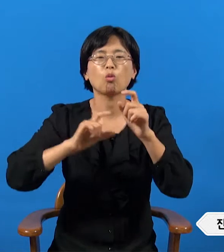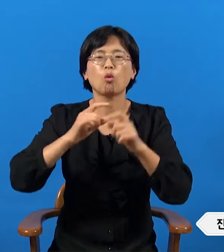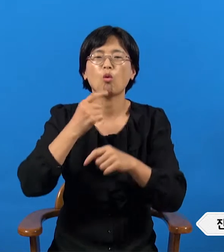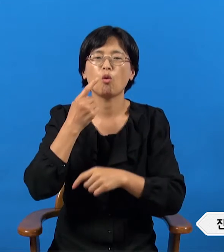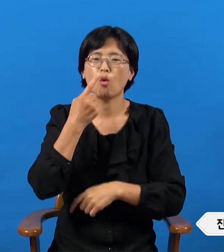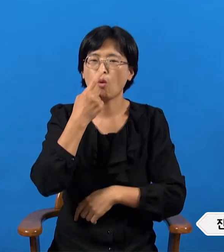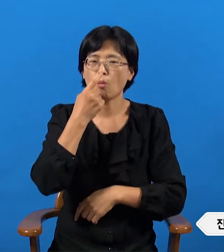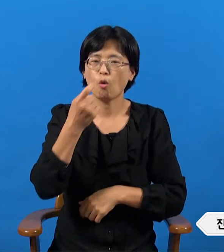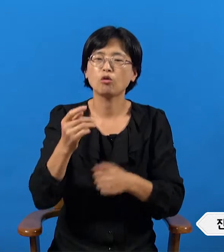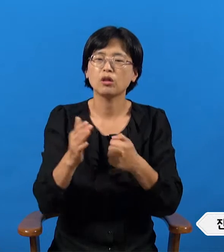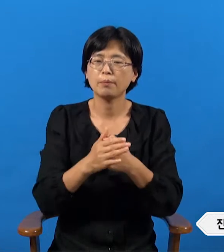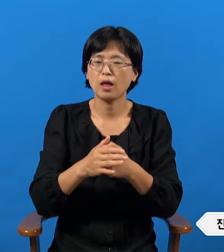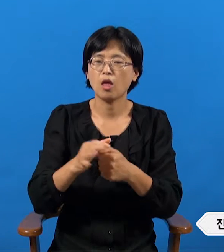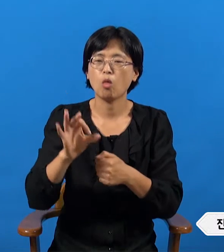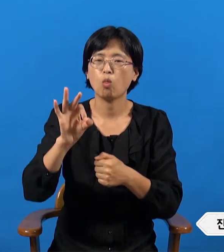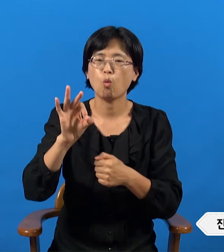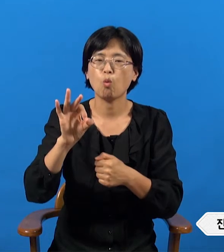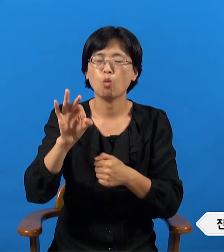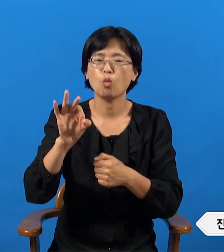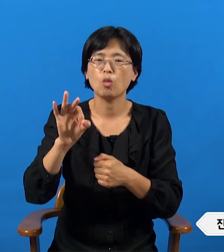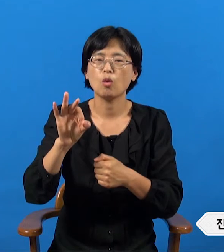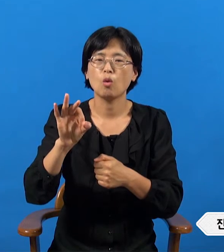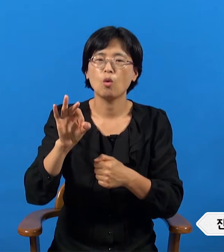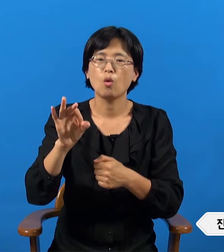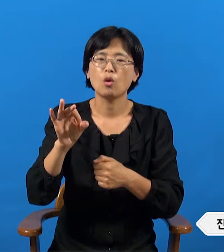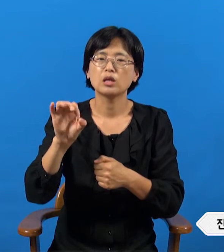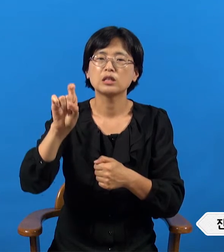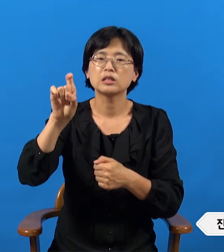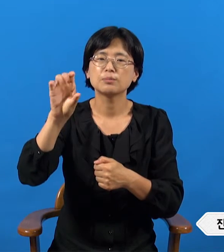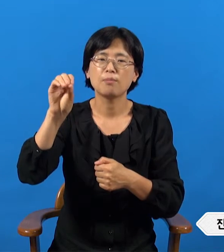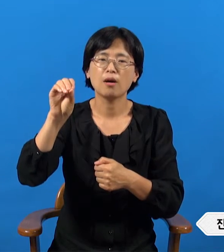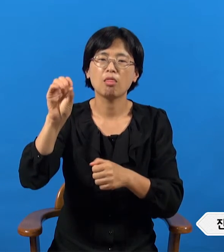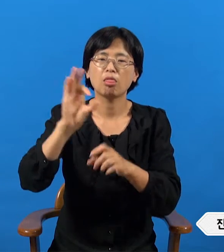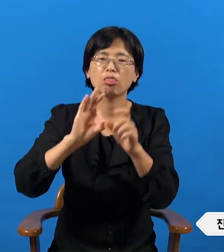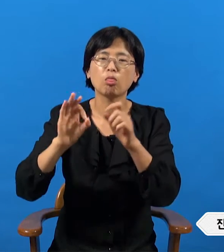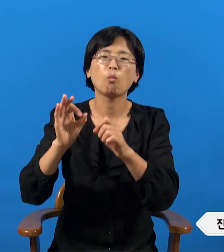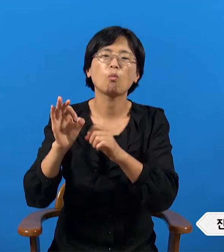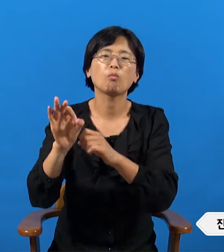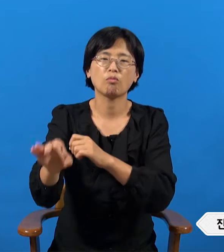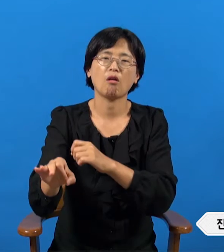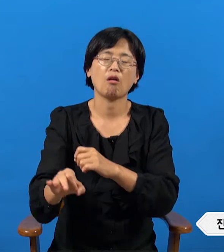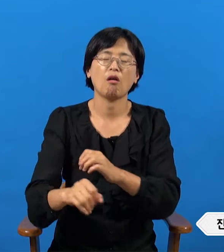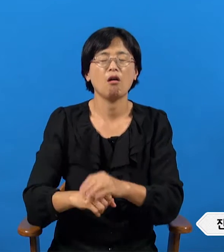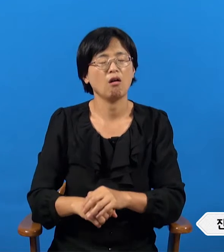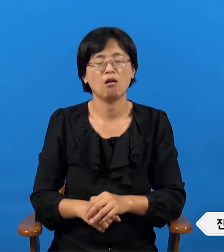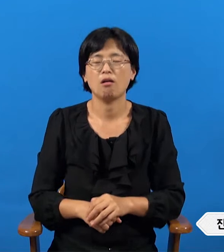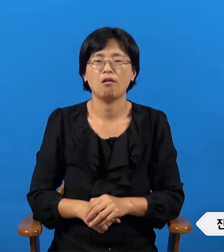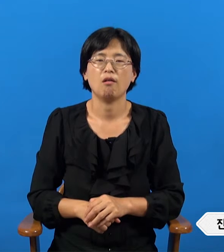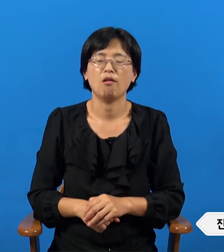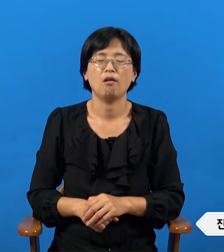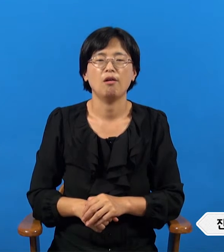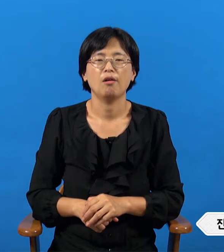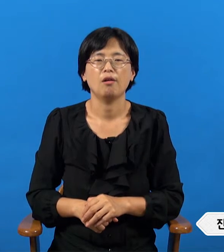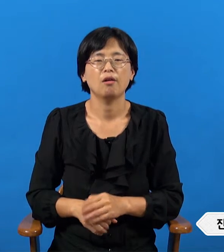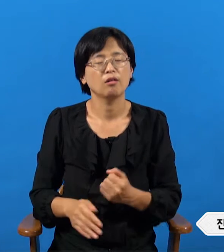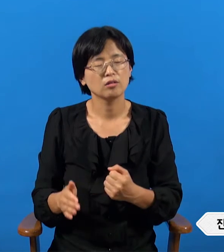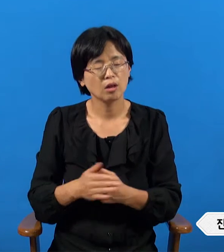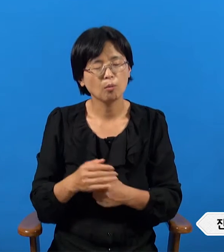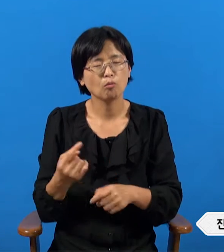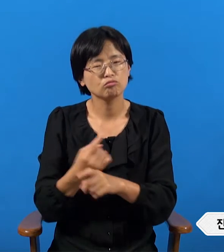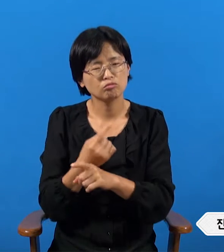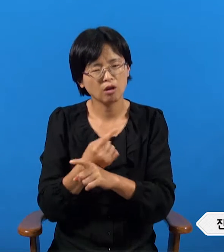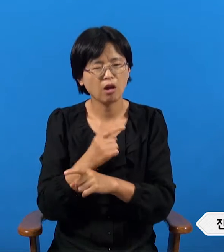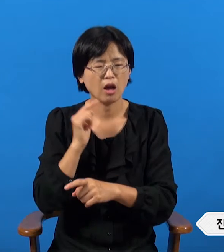걔도 더 잘생겼다고 10만 원을 더 받는 세상에 우리가 살고 있습니다. 그러니 얼마나